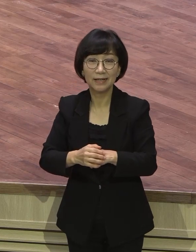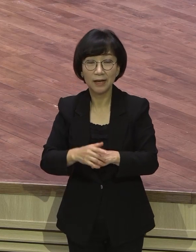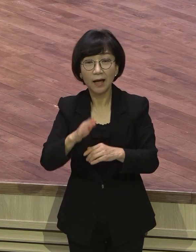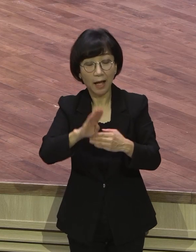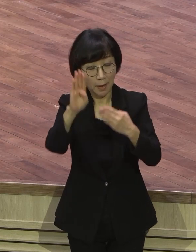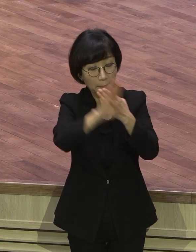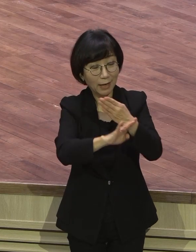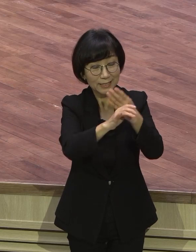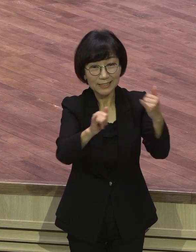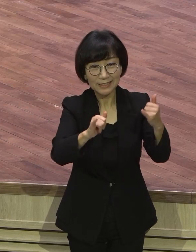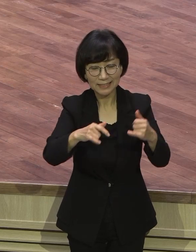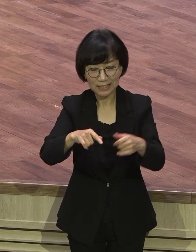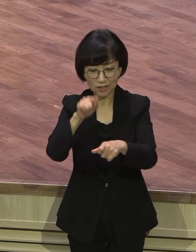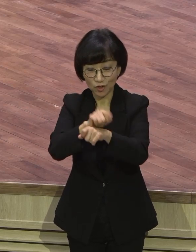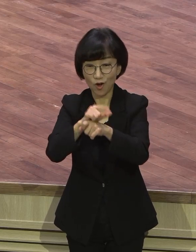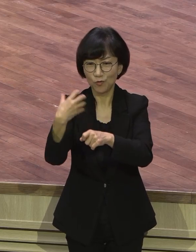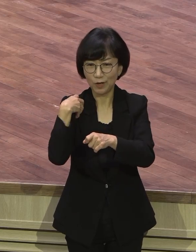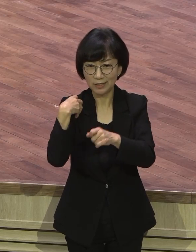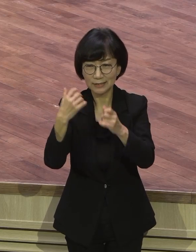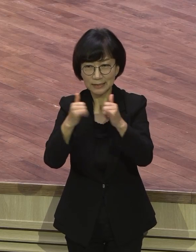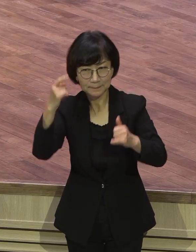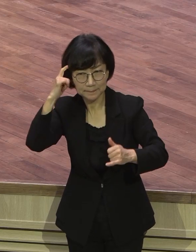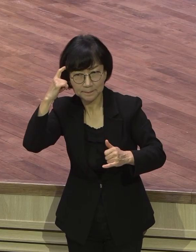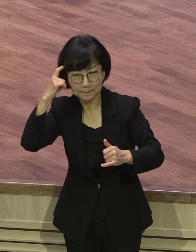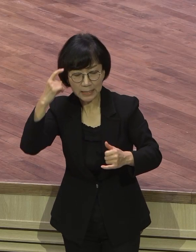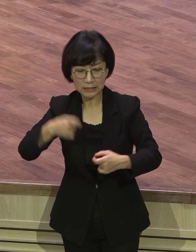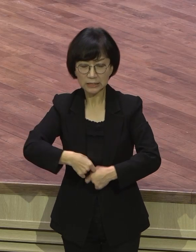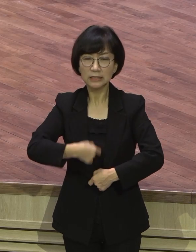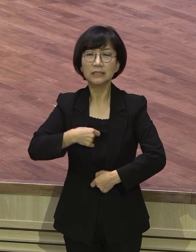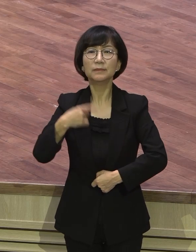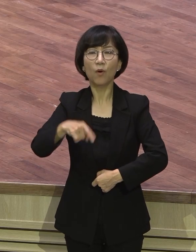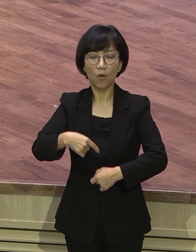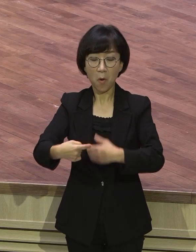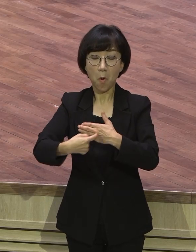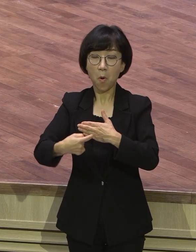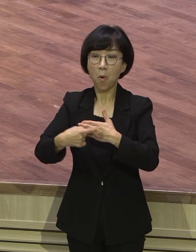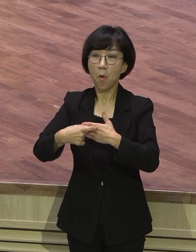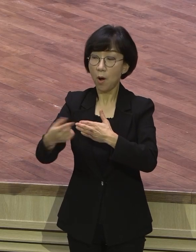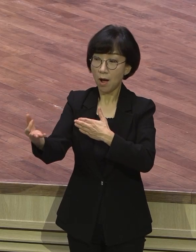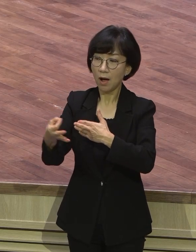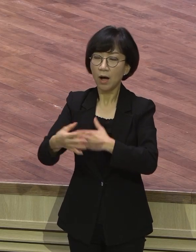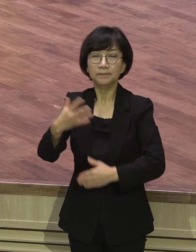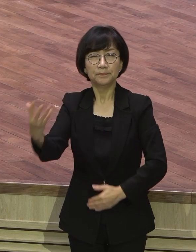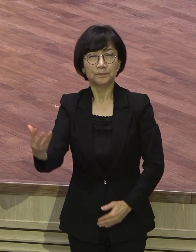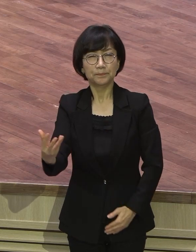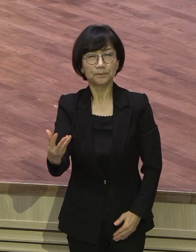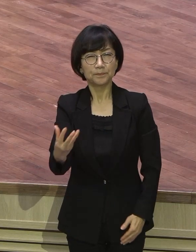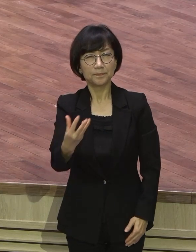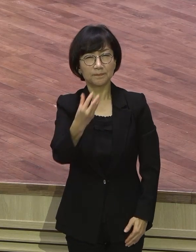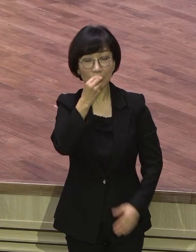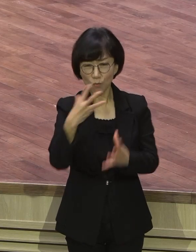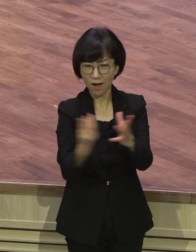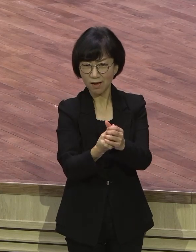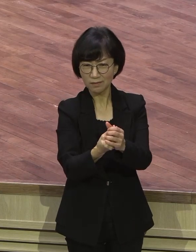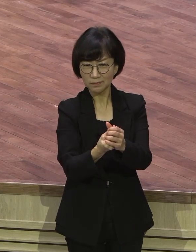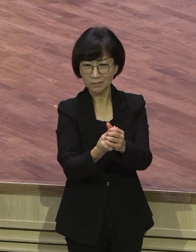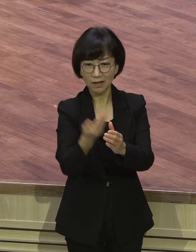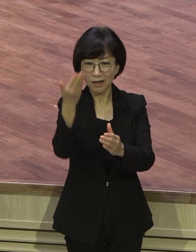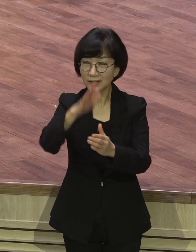스위관들이 생각하고 있는 의의는 끝으로 보기에는 거룩하고 완벽한 것처럼 보이지만